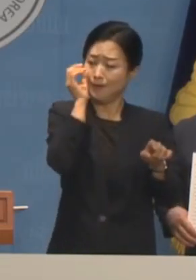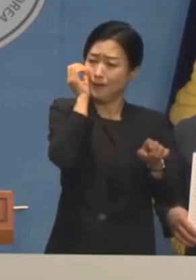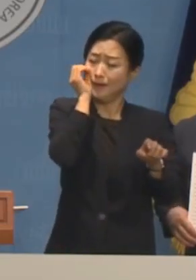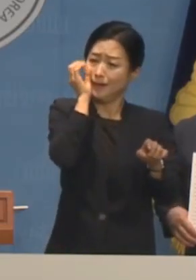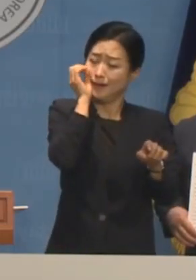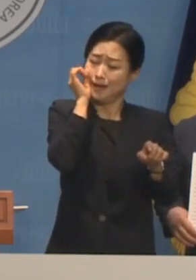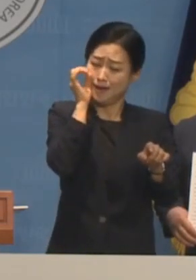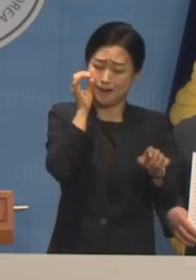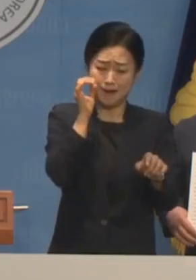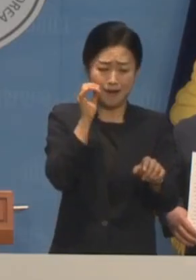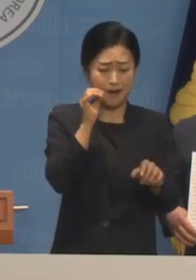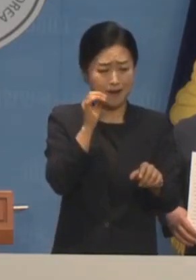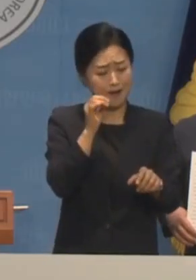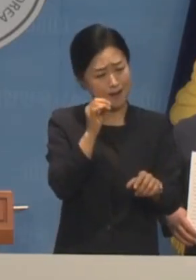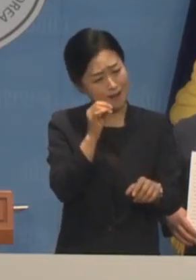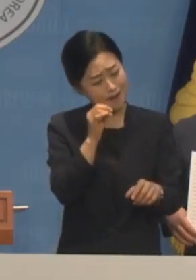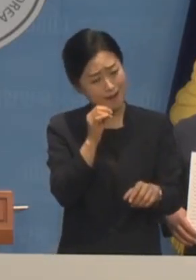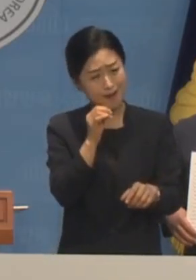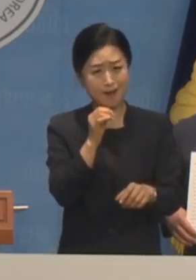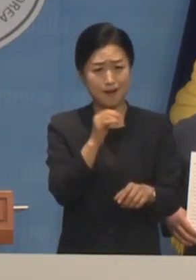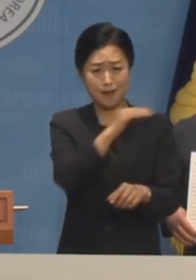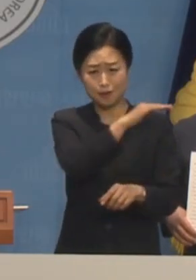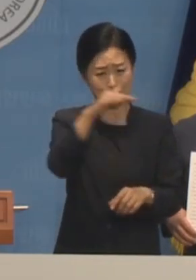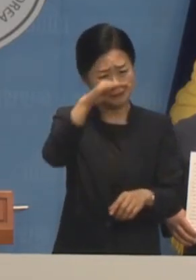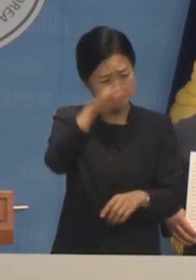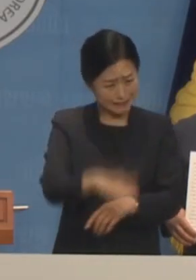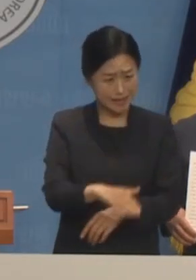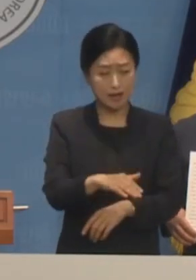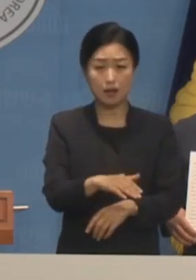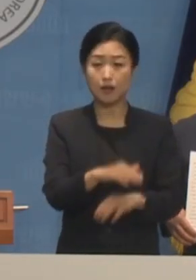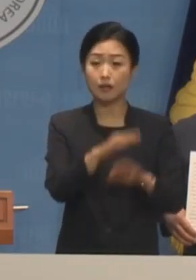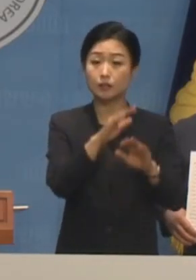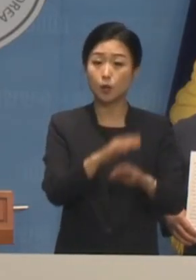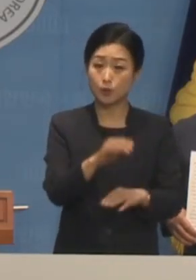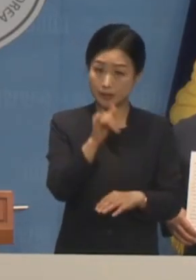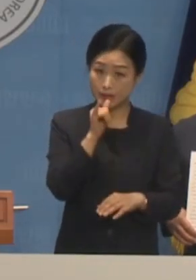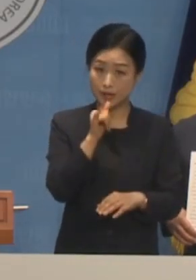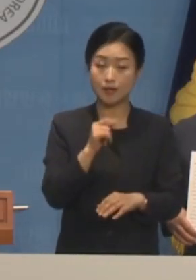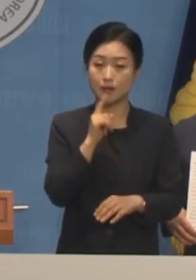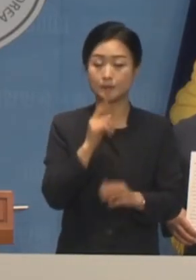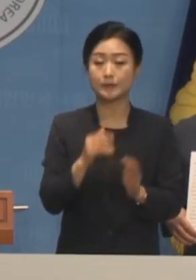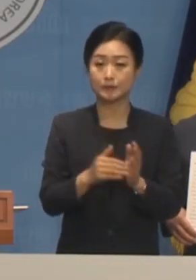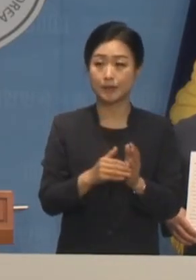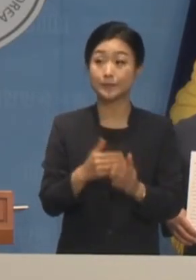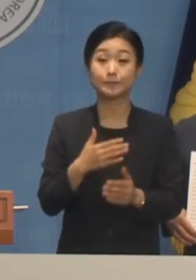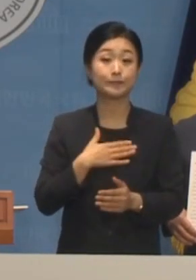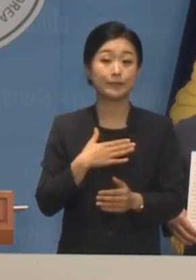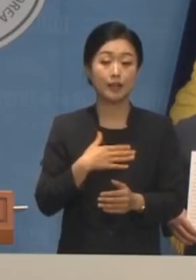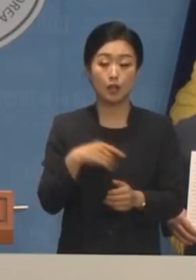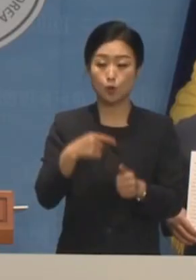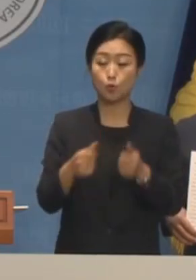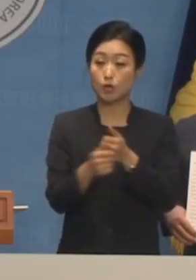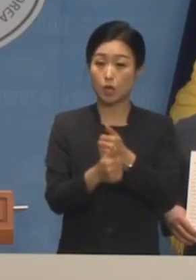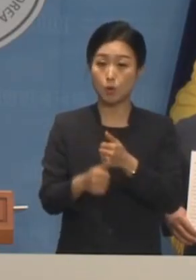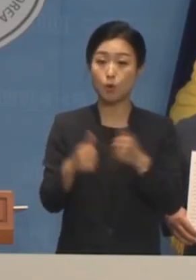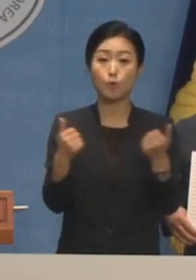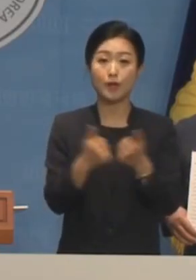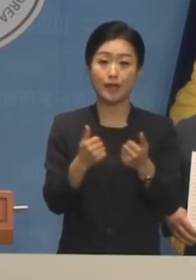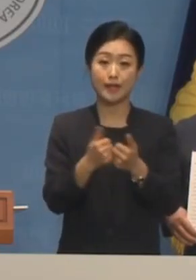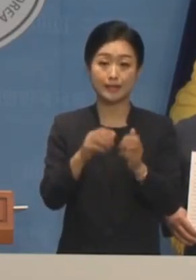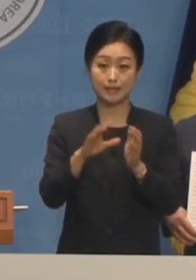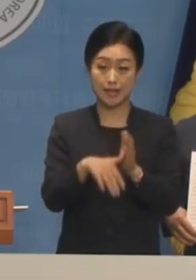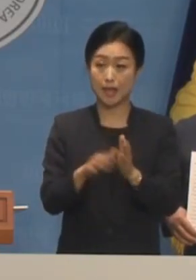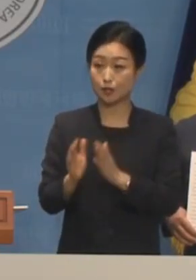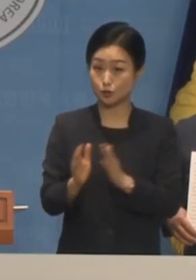의문이 들 정도로 수준 이하의 내용이라고 지적했습니다 제가 국회교육위원회 전체 회의를